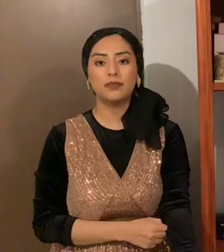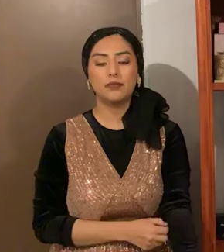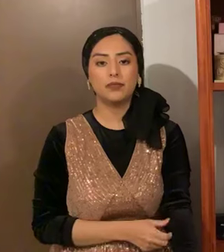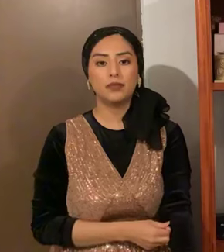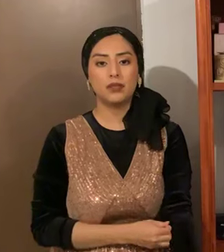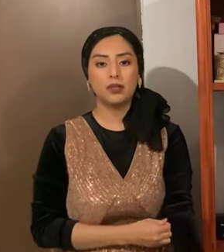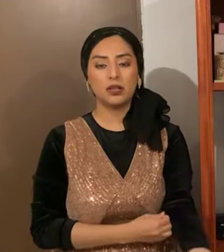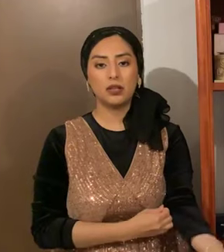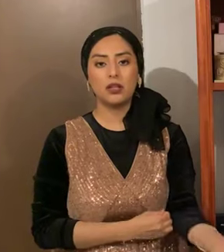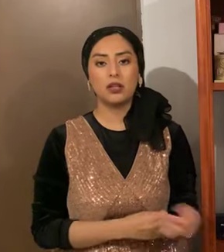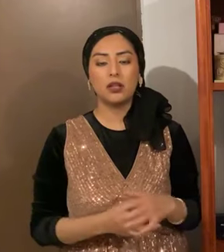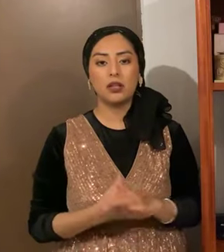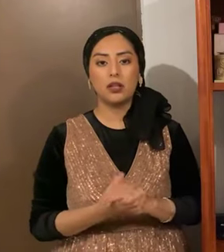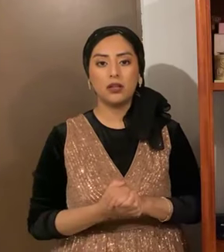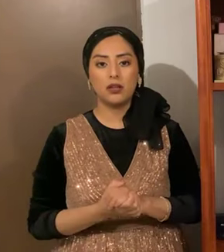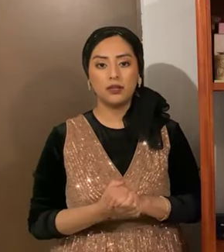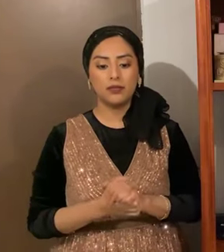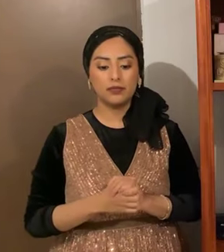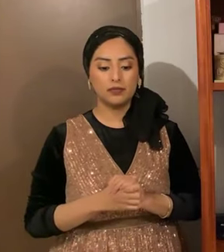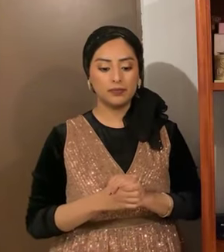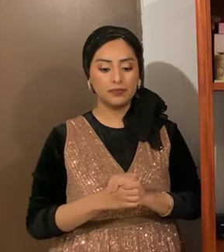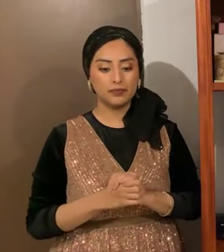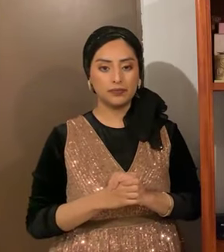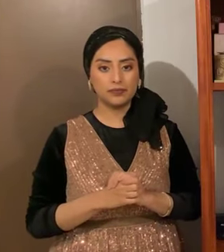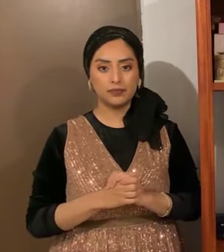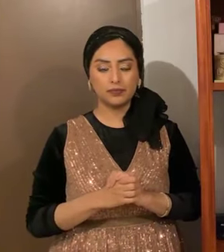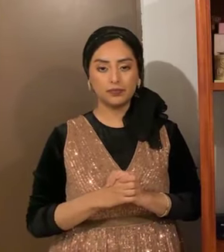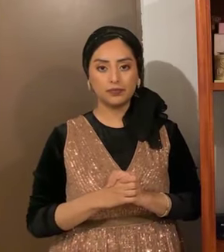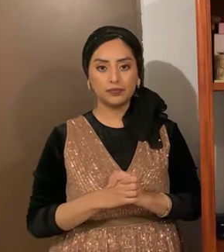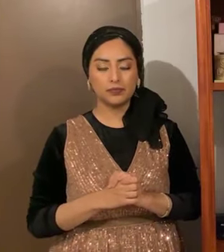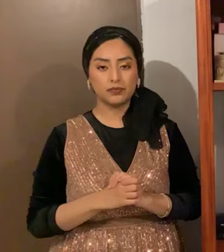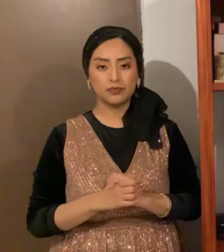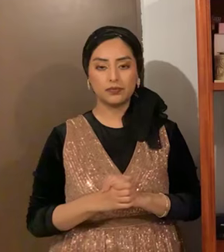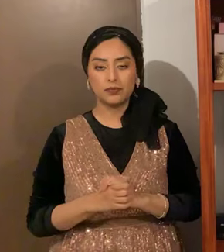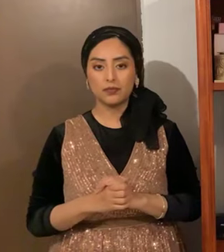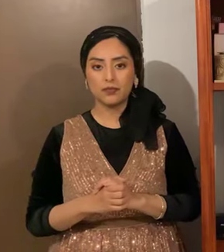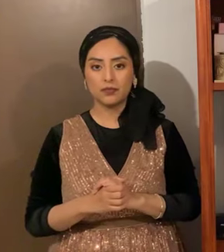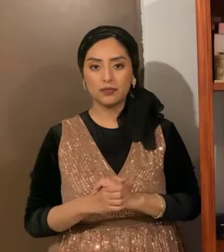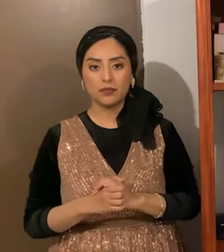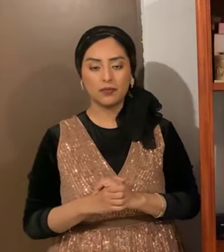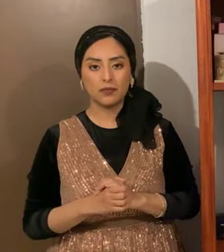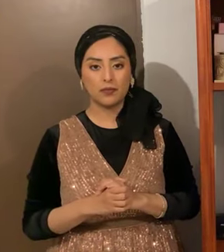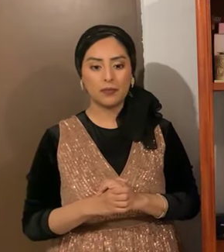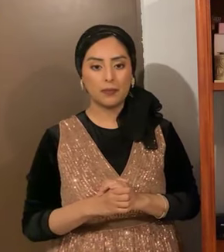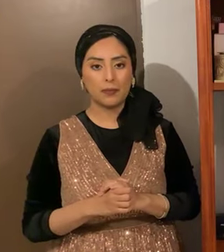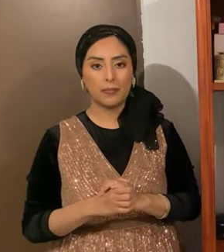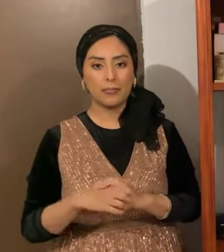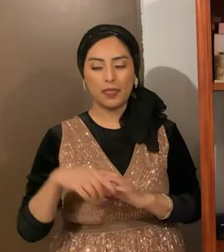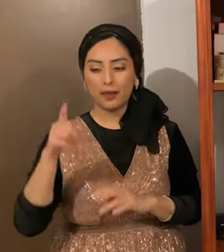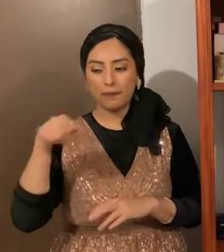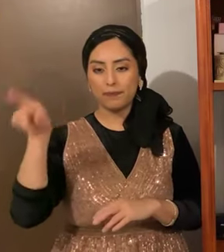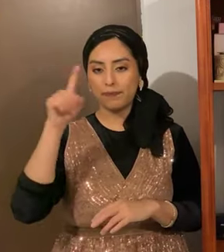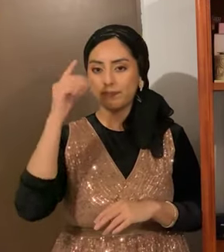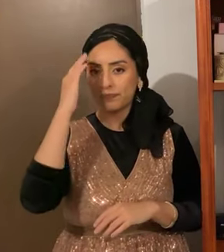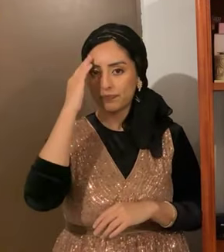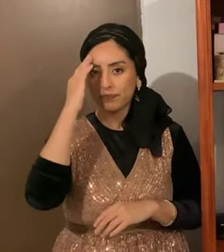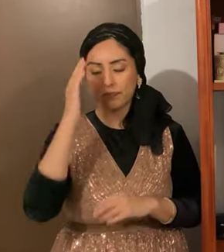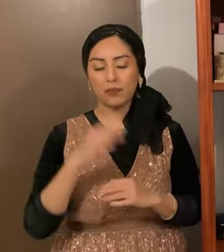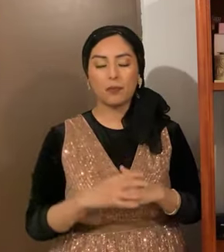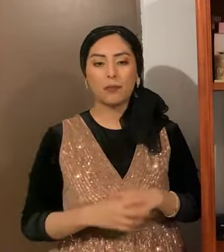Y el Estado Islámico levanta la cabeza. Es que lo hacen a propósito,